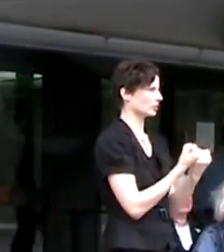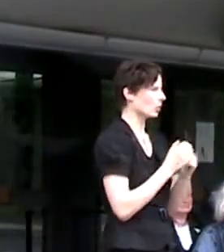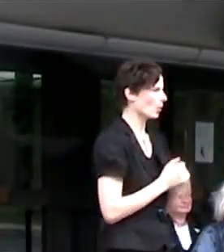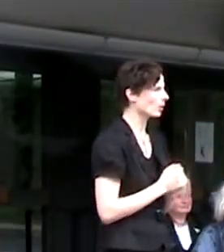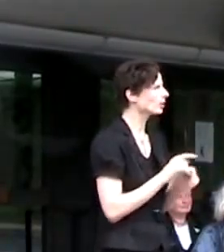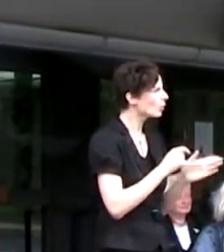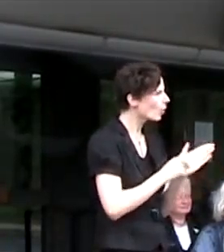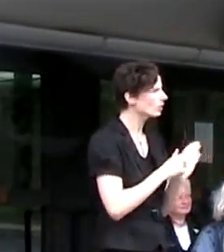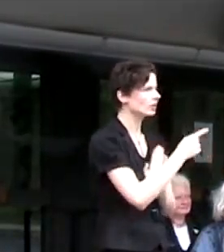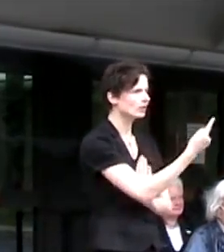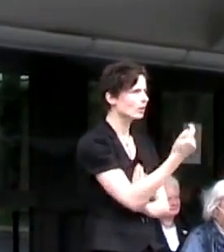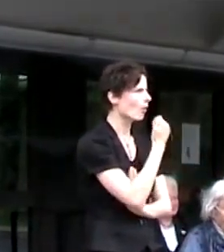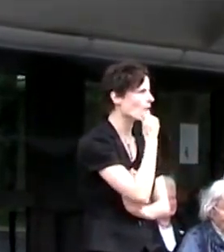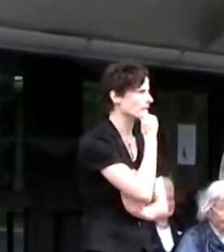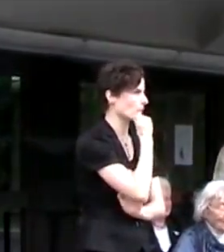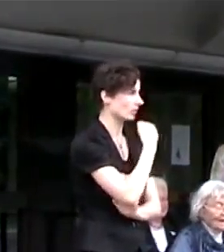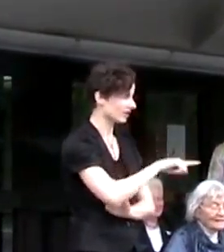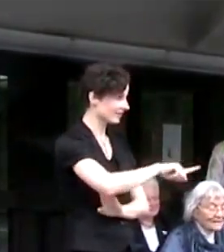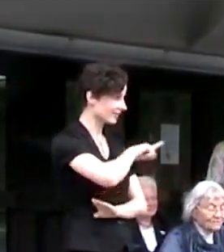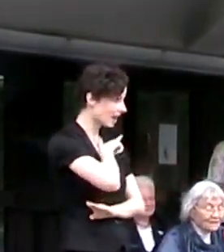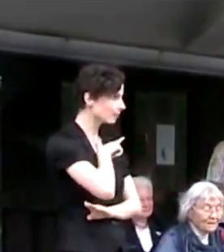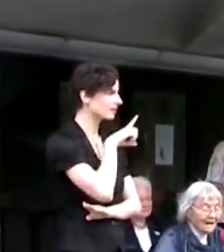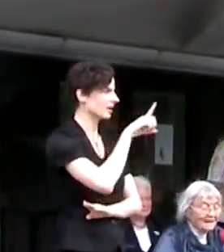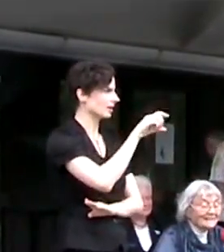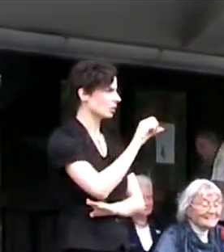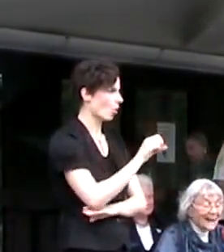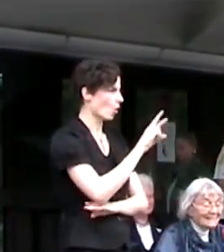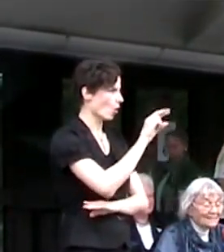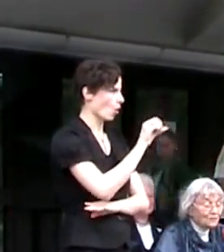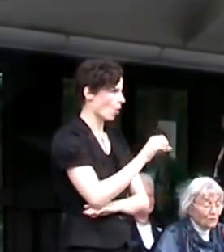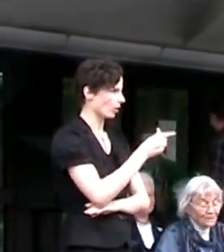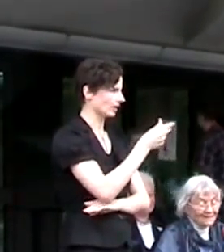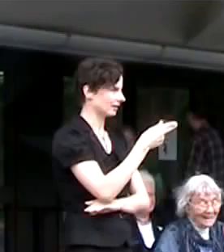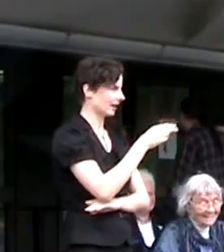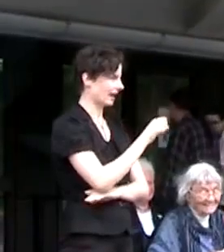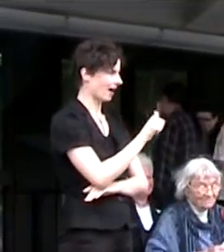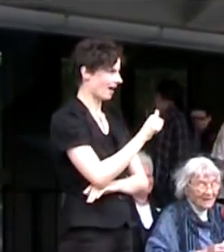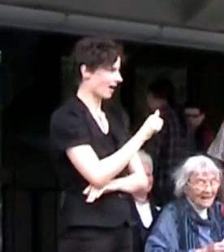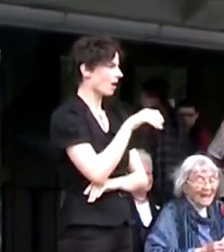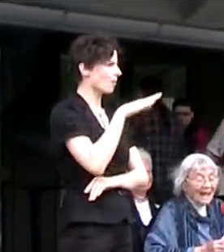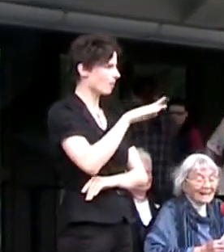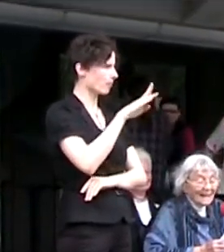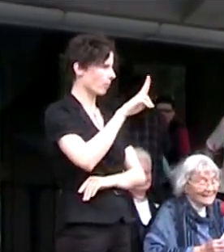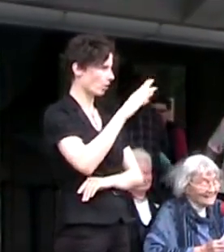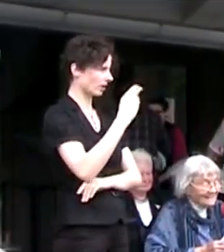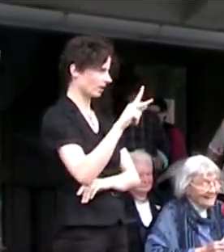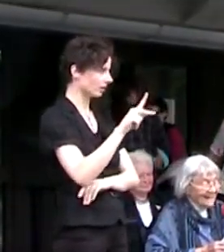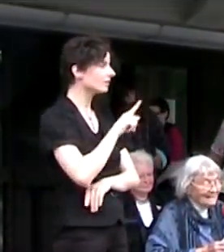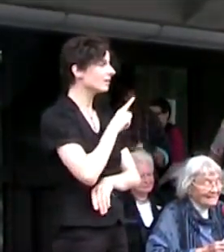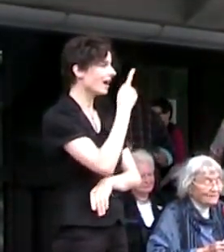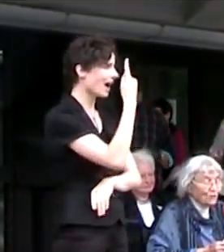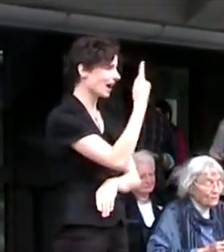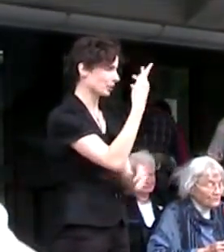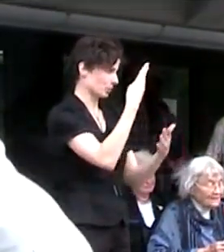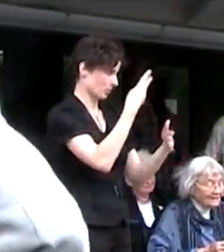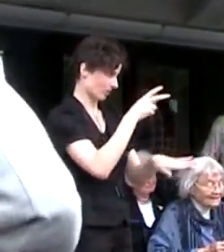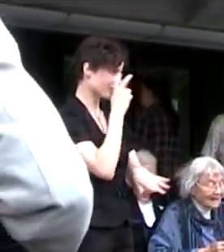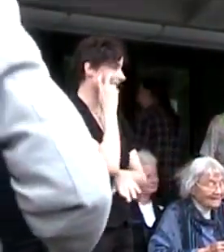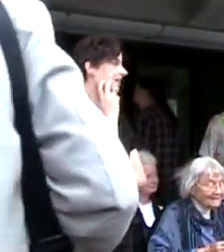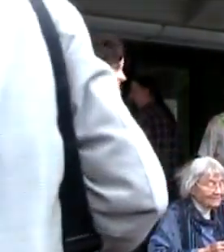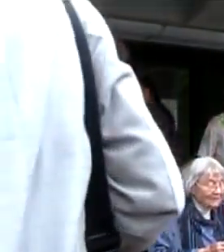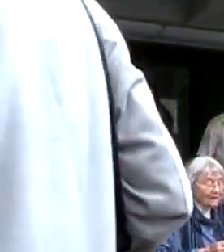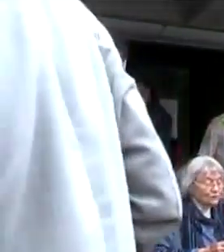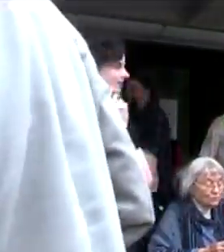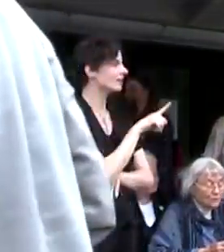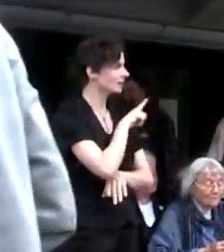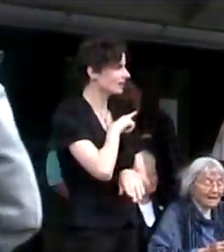Buck und 91 Jahre alt. Das, was man eine Zeitzeuge nennt. Erreicht hat dieses öffentliche